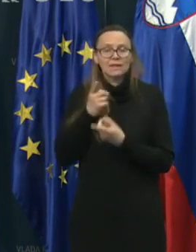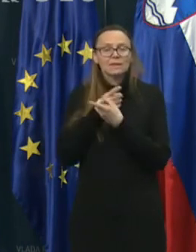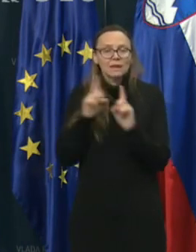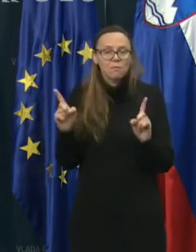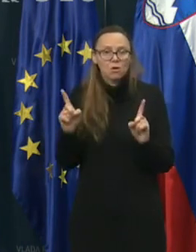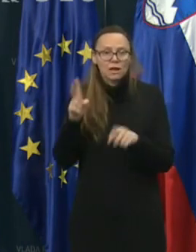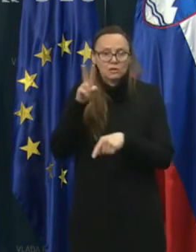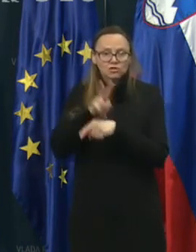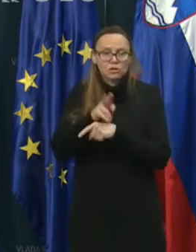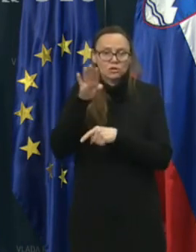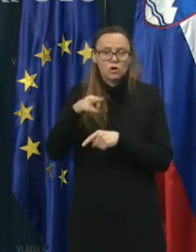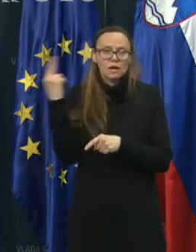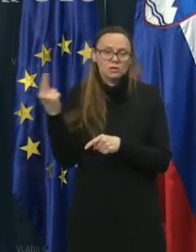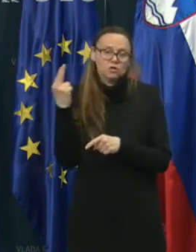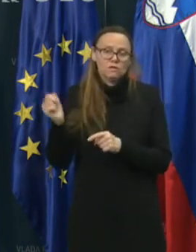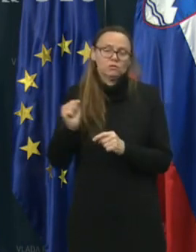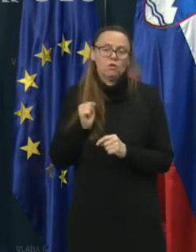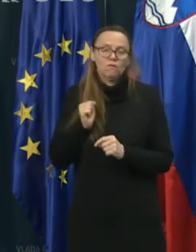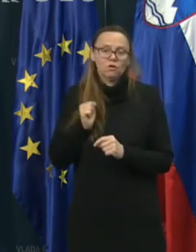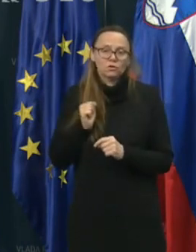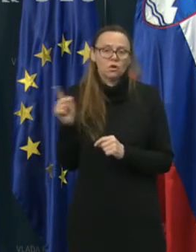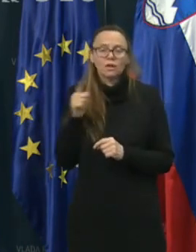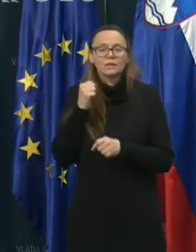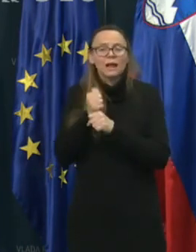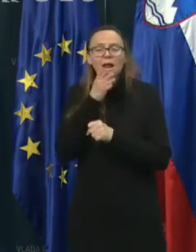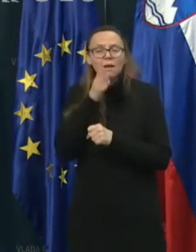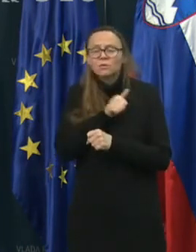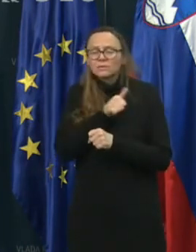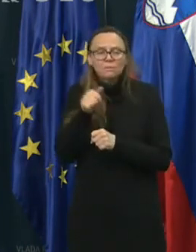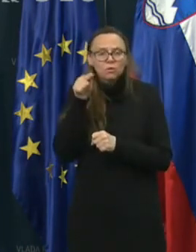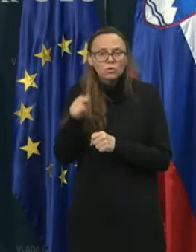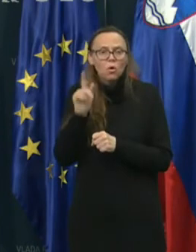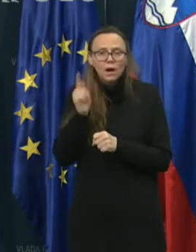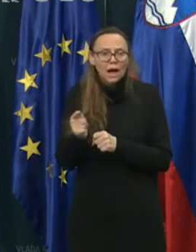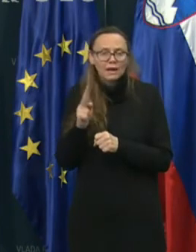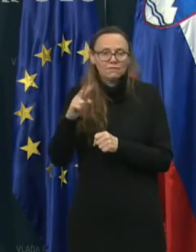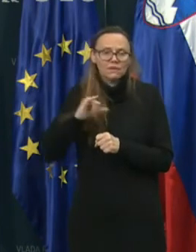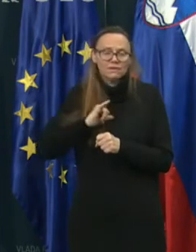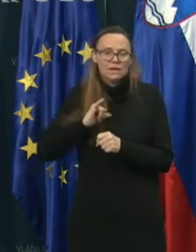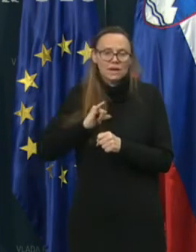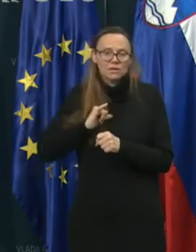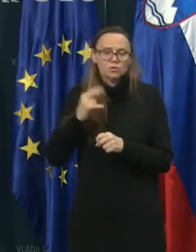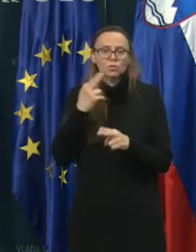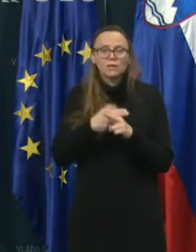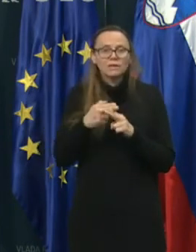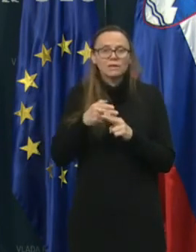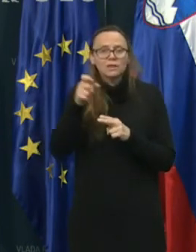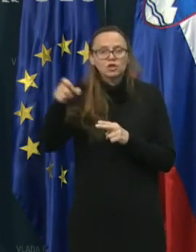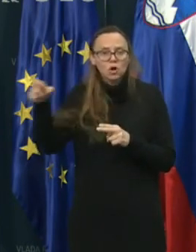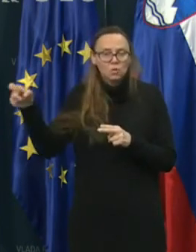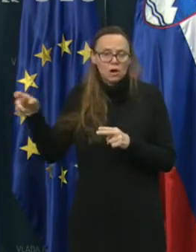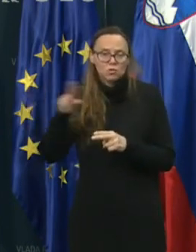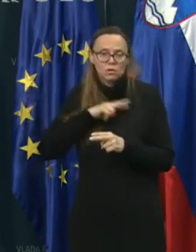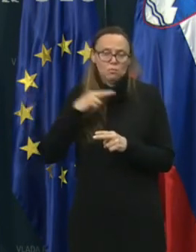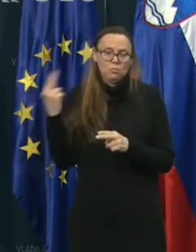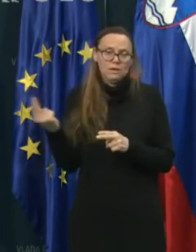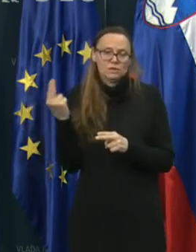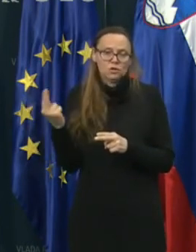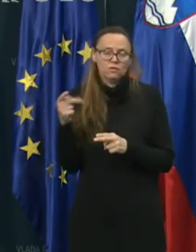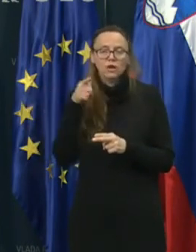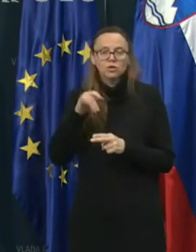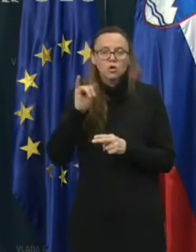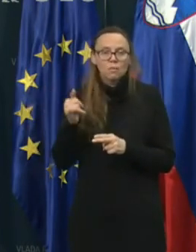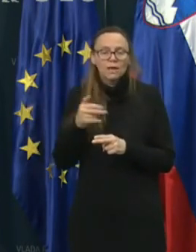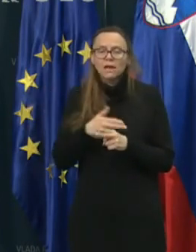demokratični nadzor nad Slovensko vojsko in počela bo samo to, kar je v interesu državljanov Republike Slovenije. To pa